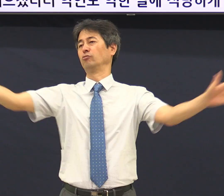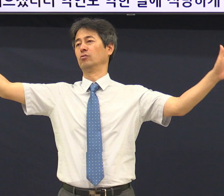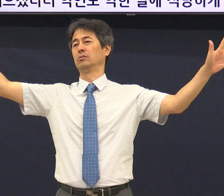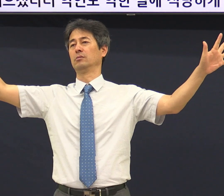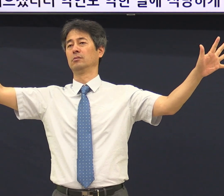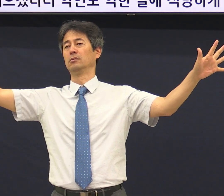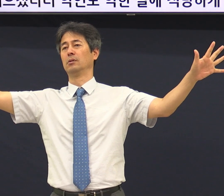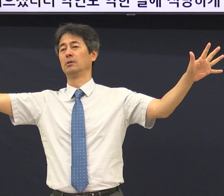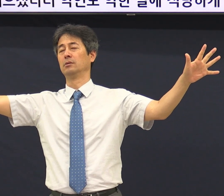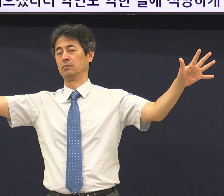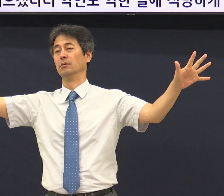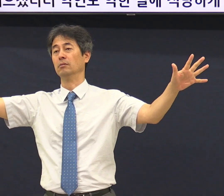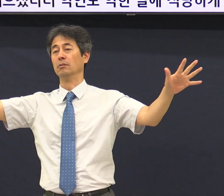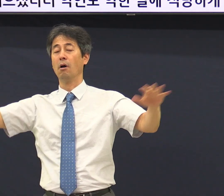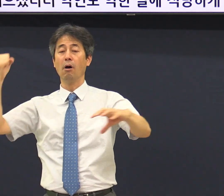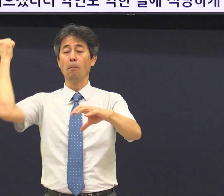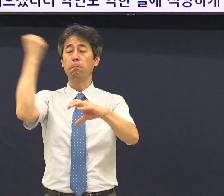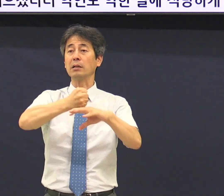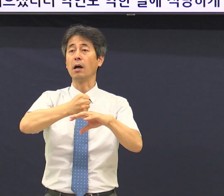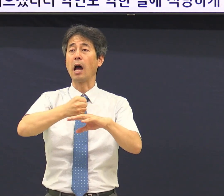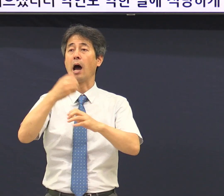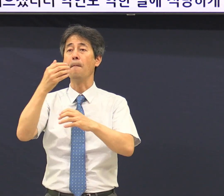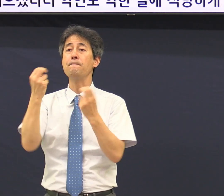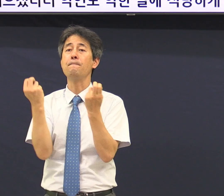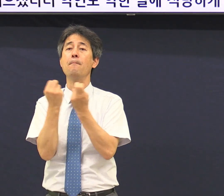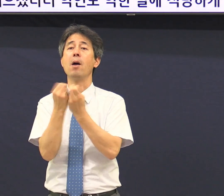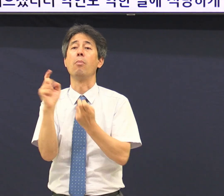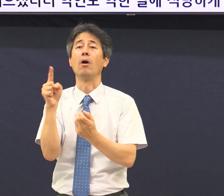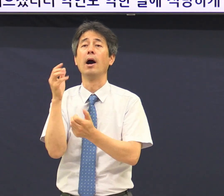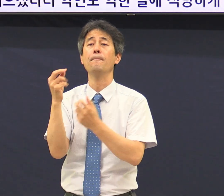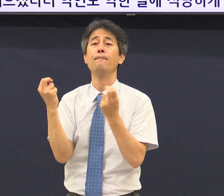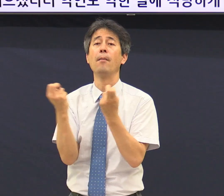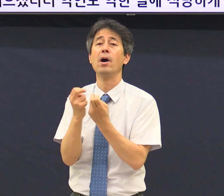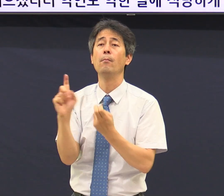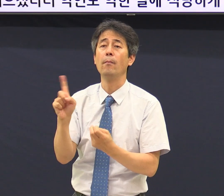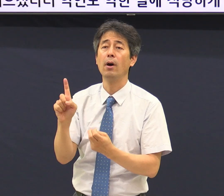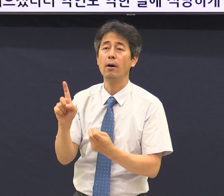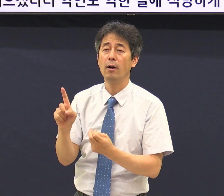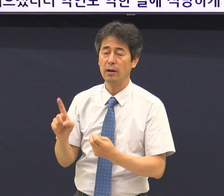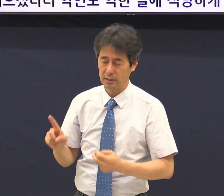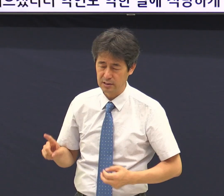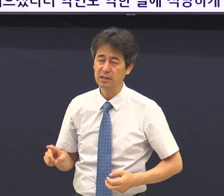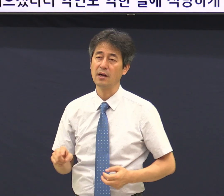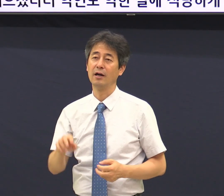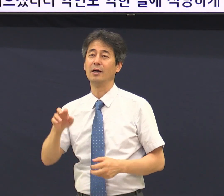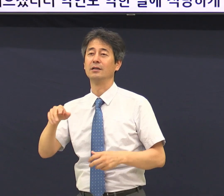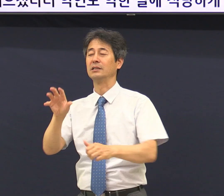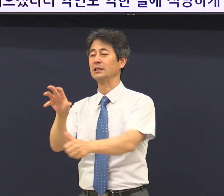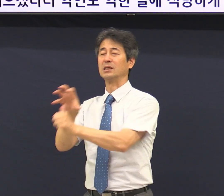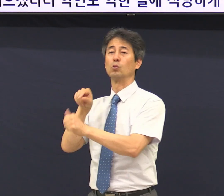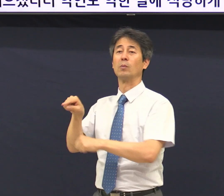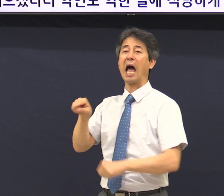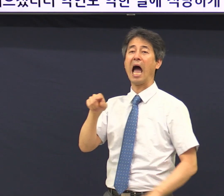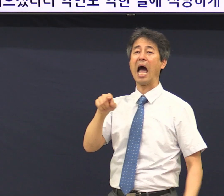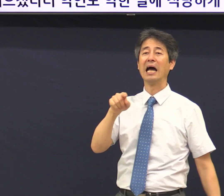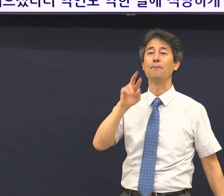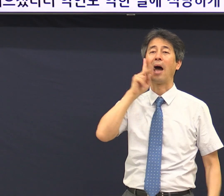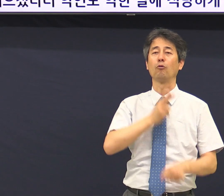그들을 치시고 그들이 흩어지게 하셨다는 것이죠. 하나님께서 그들을 치시는 방법은 무엇입니까?